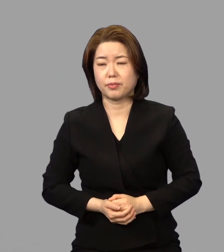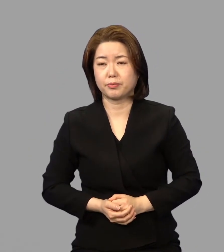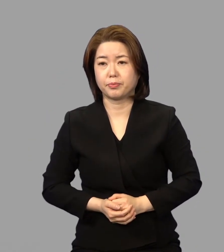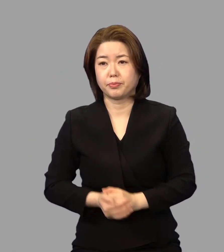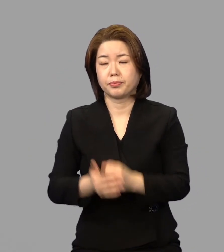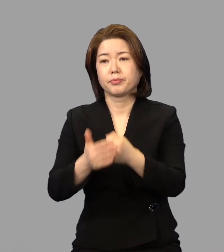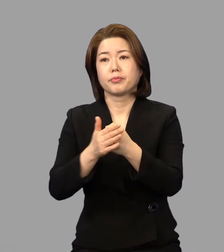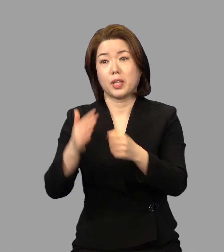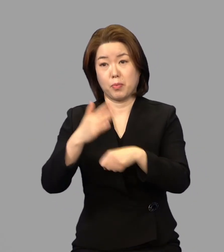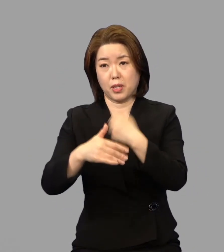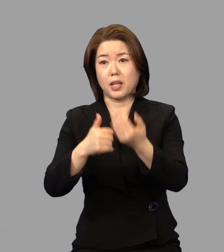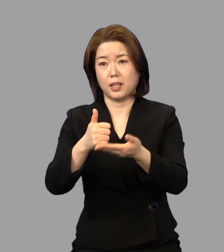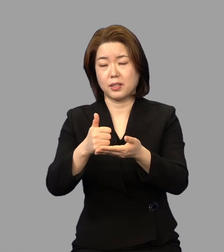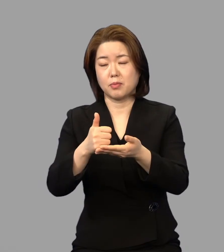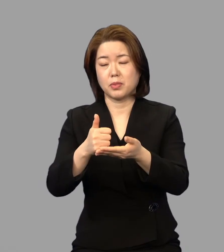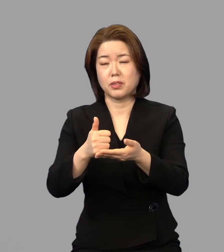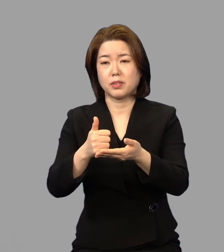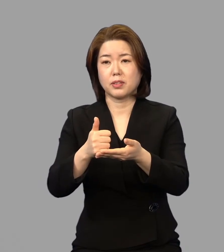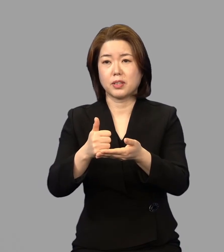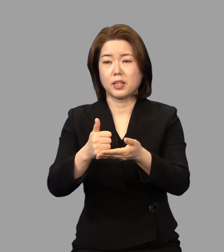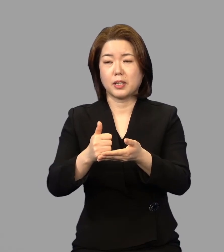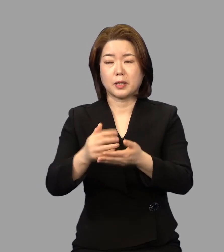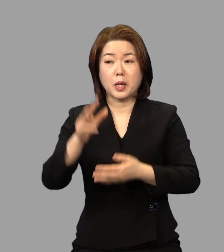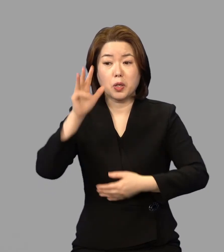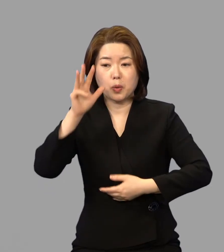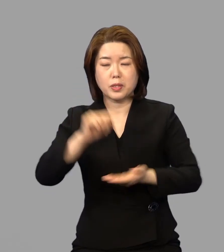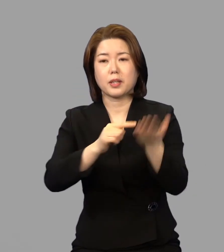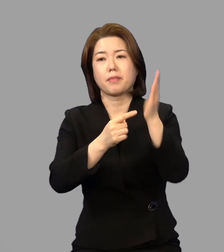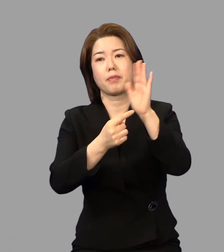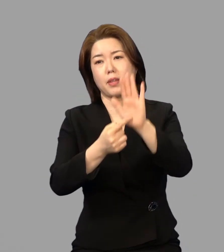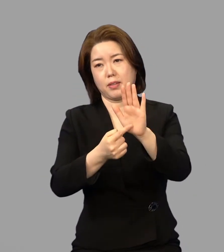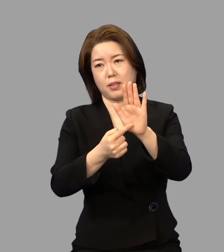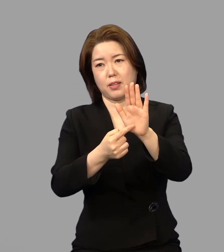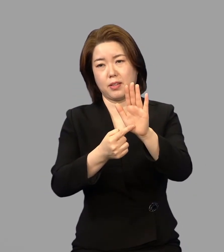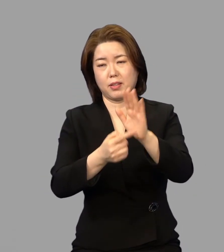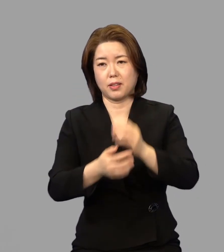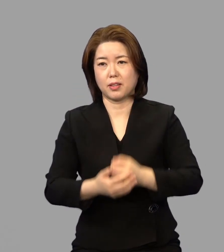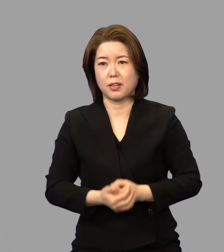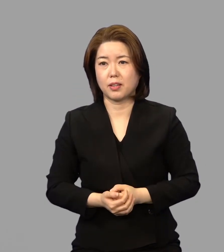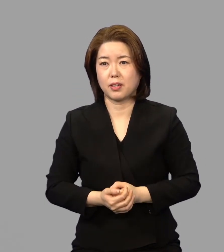그래서 하나님께서 여호수아에게 나타나셨어요.